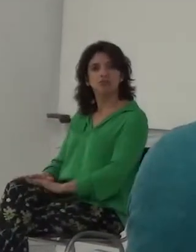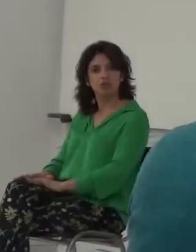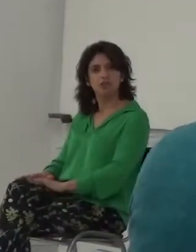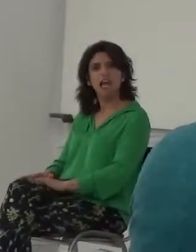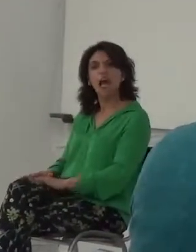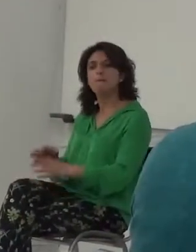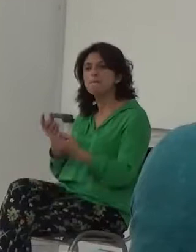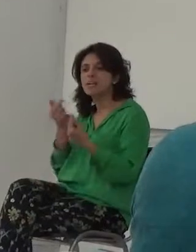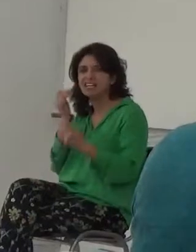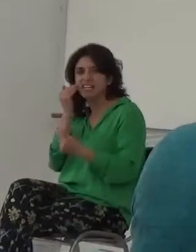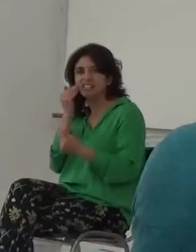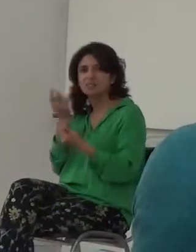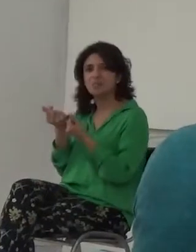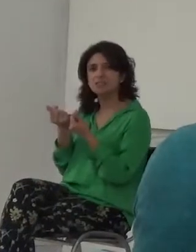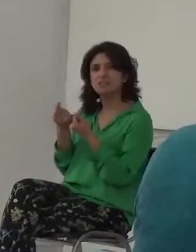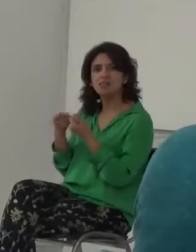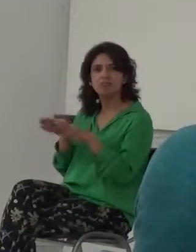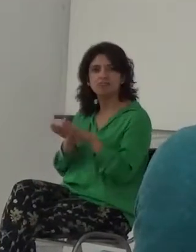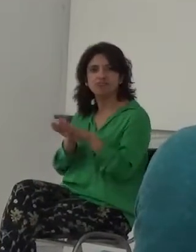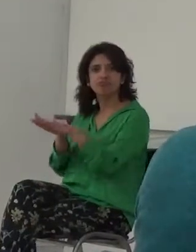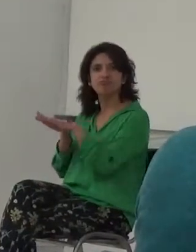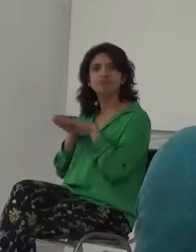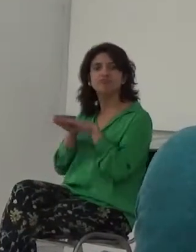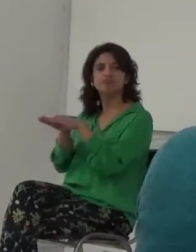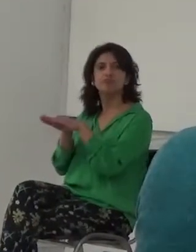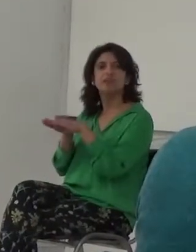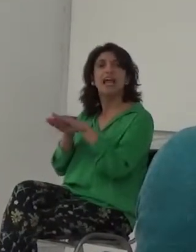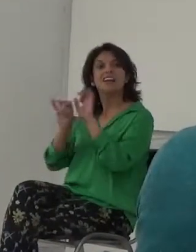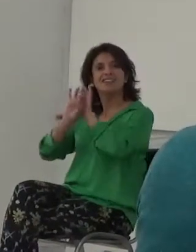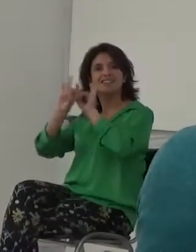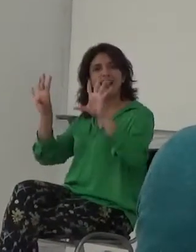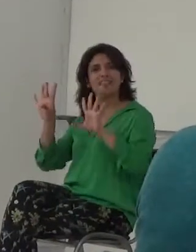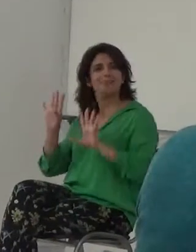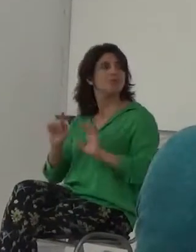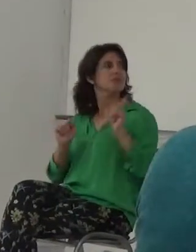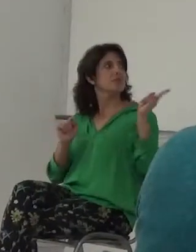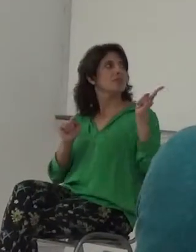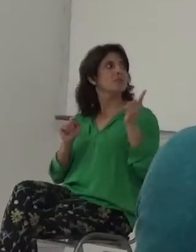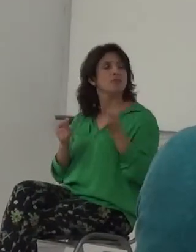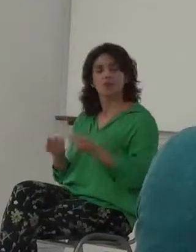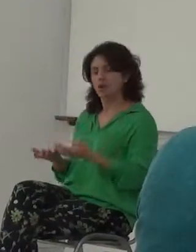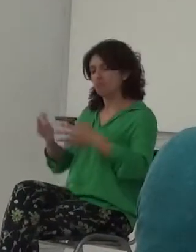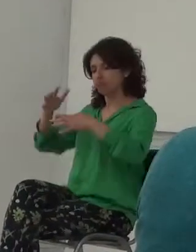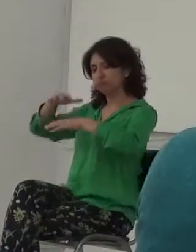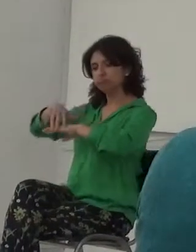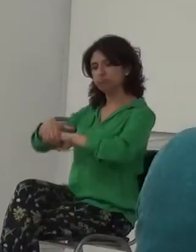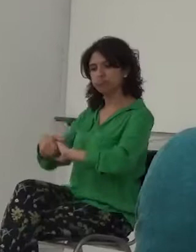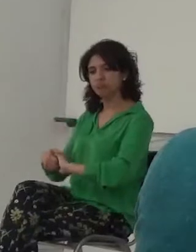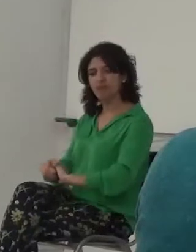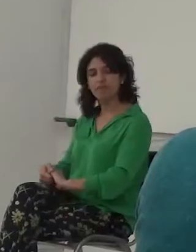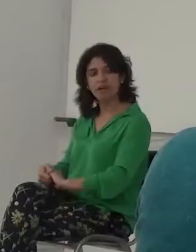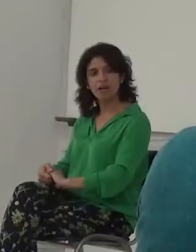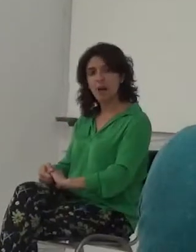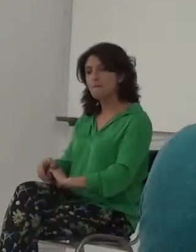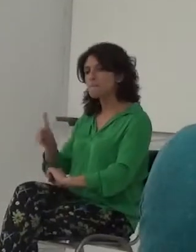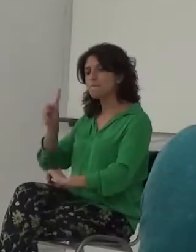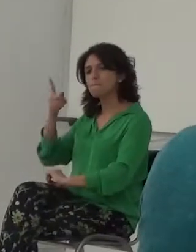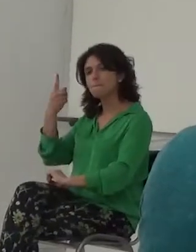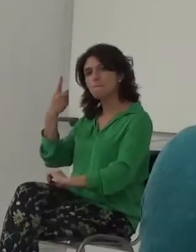en casi todos los relatos. Por ejemplo, acá se observa más claramente donde ella efectivamente baja las manos, pero no las